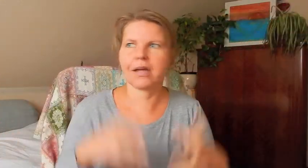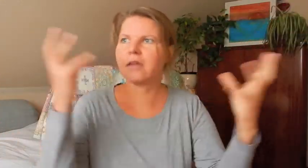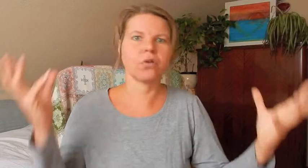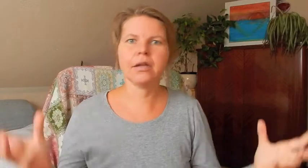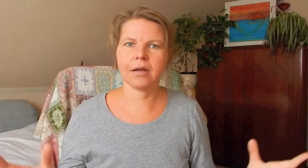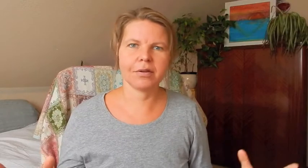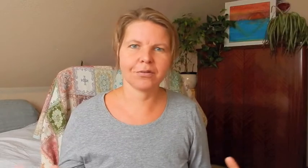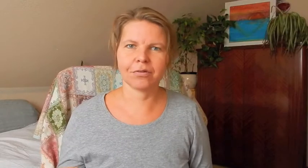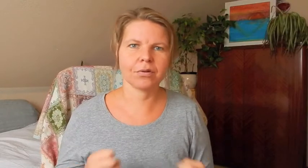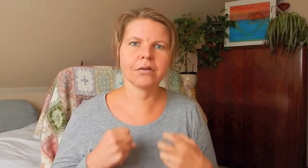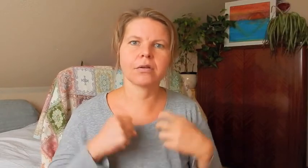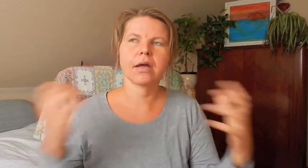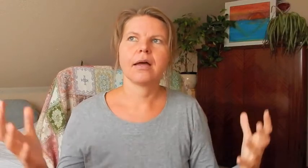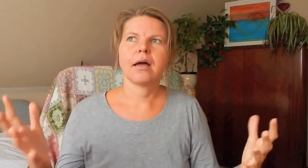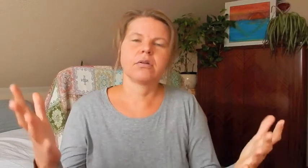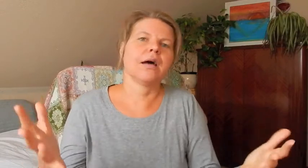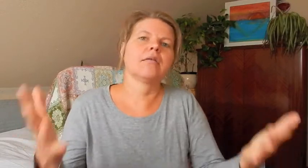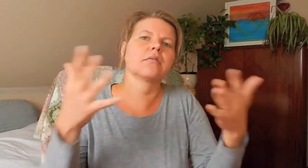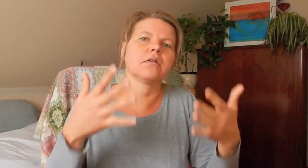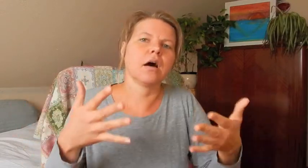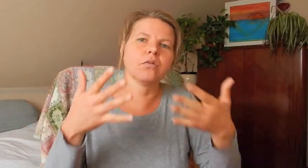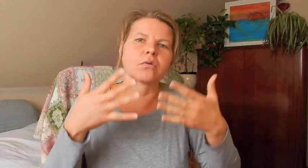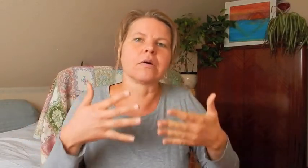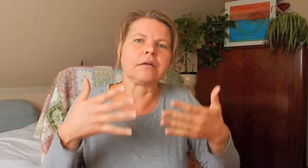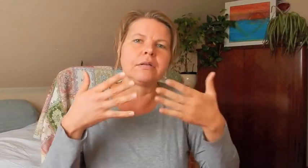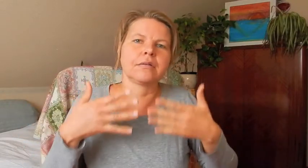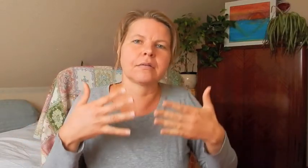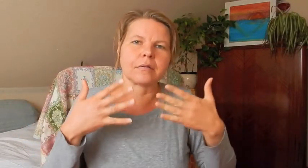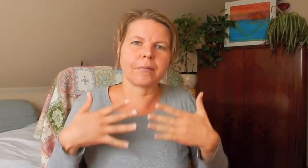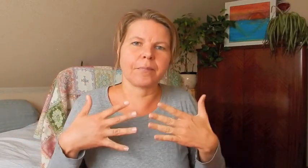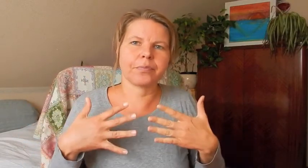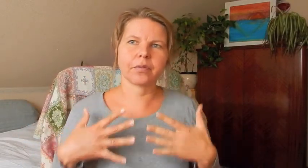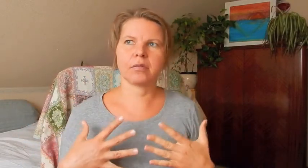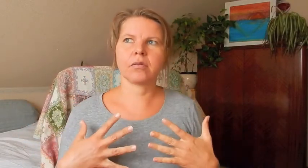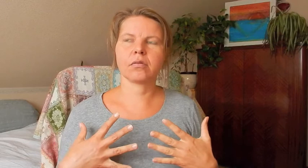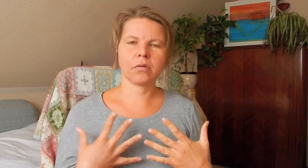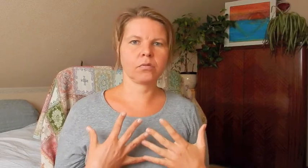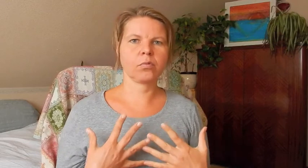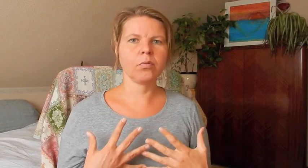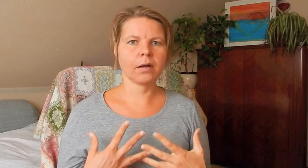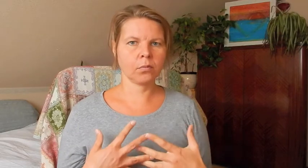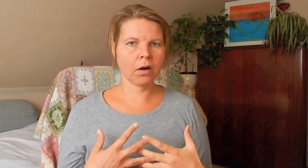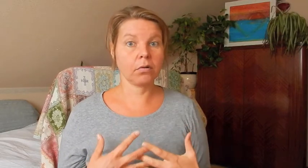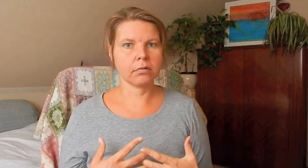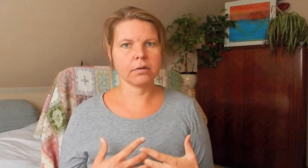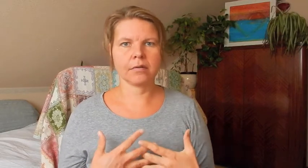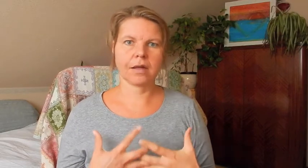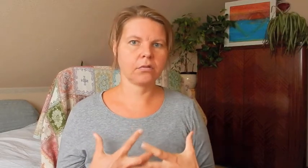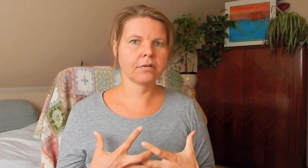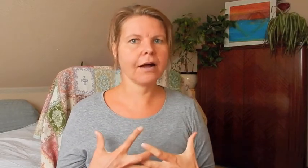gar nicht, wohin damit und so. Ne? Und da ist es genauso irgendwie dieses, das zu beobachten, wow, da ist gerade total